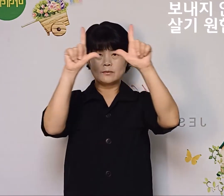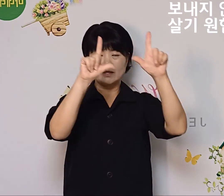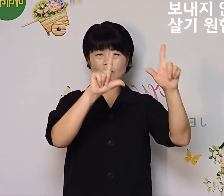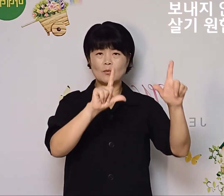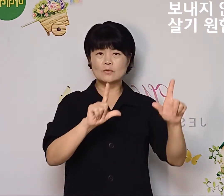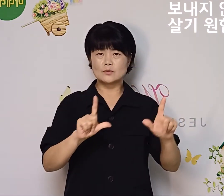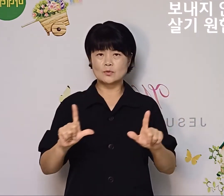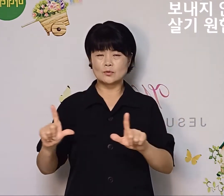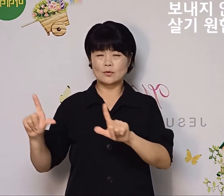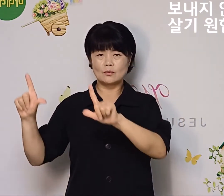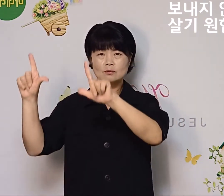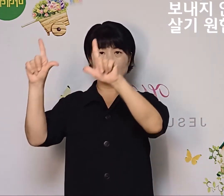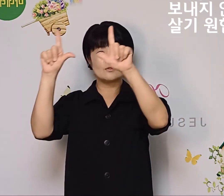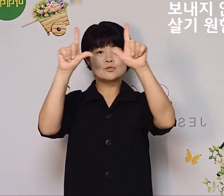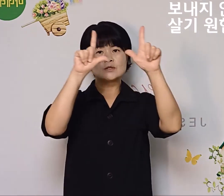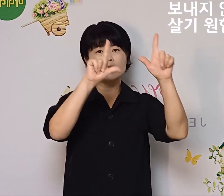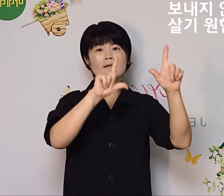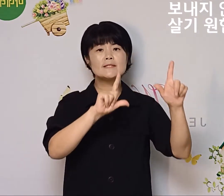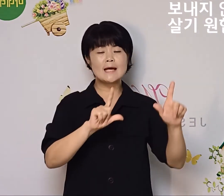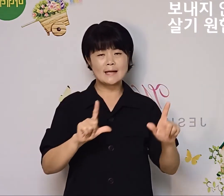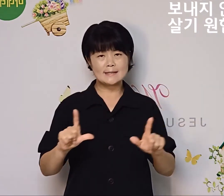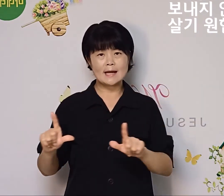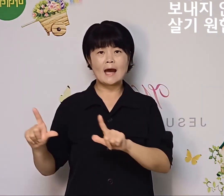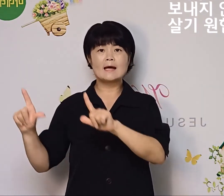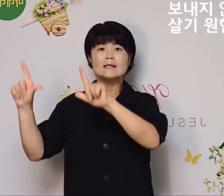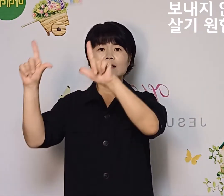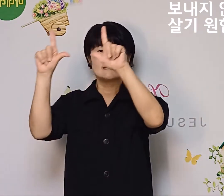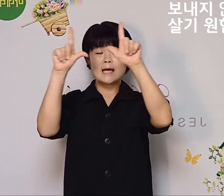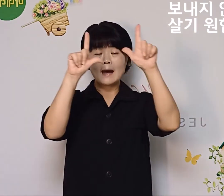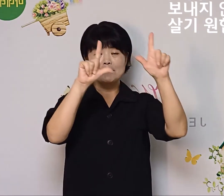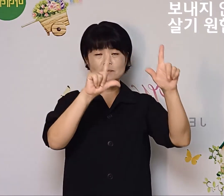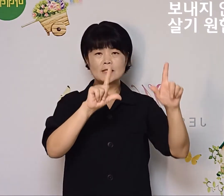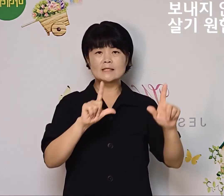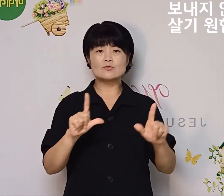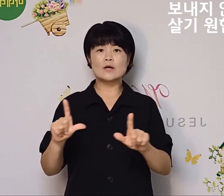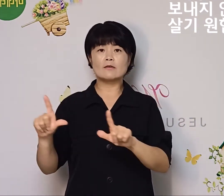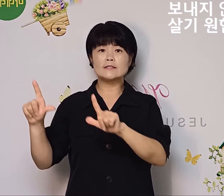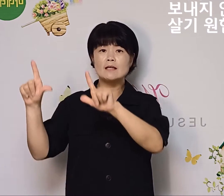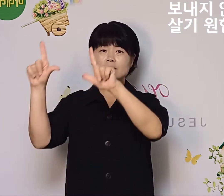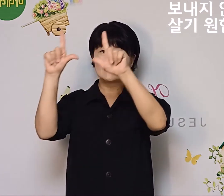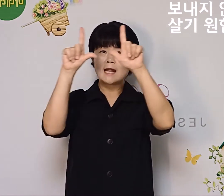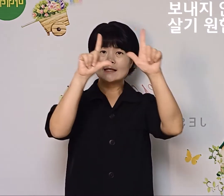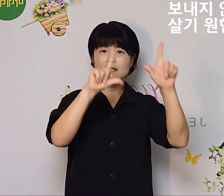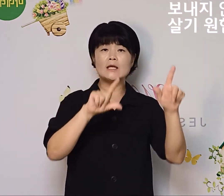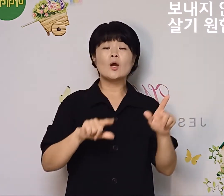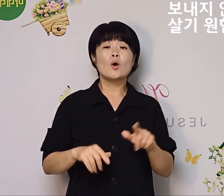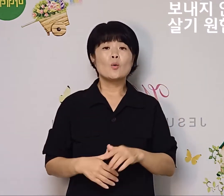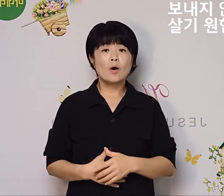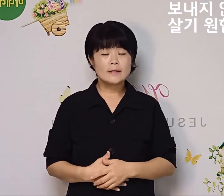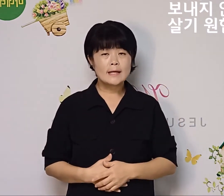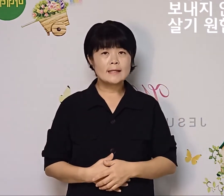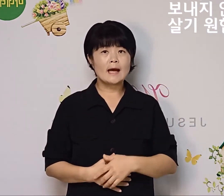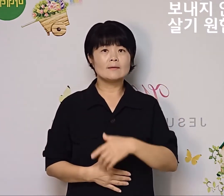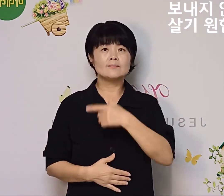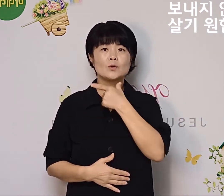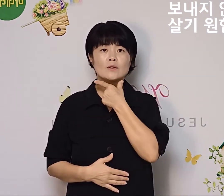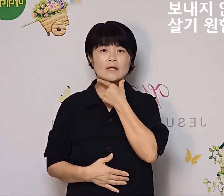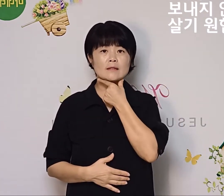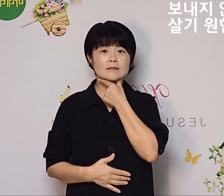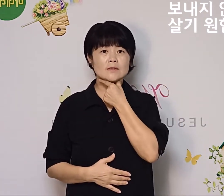이렇게 오른쪽으로 올려주시면 살다 3이란 수하거든요. 살기 원하다는